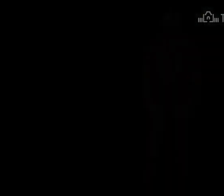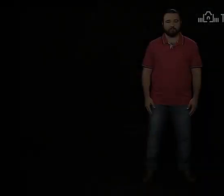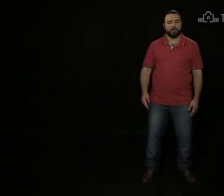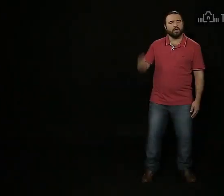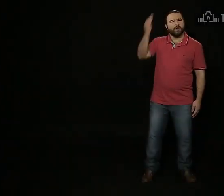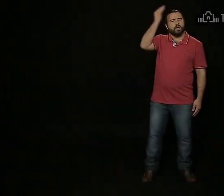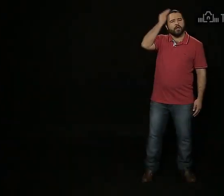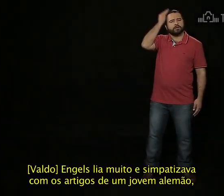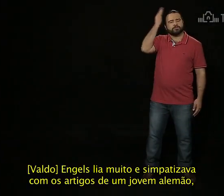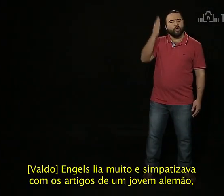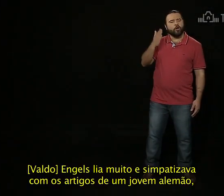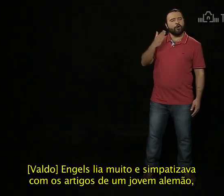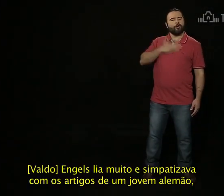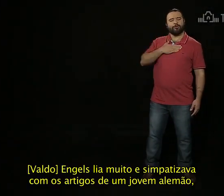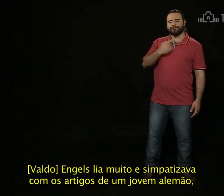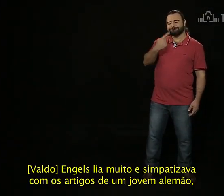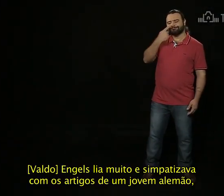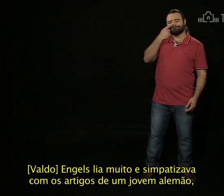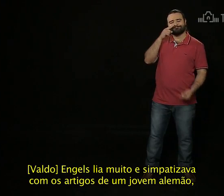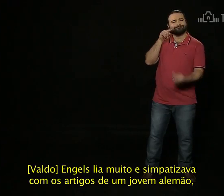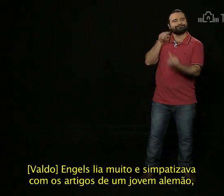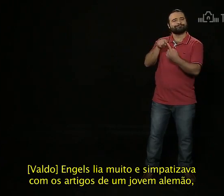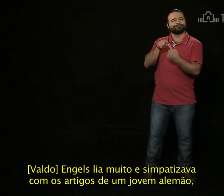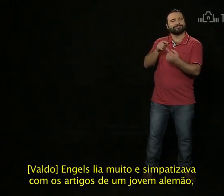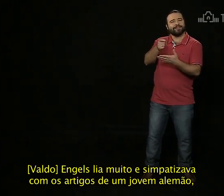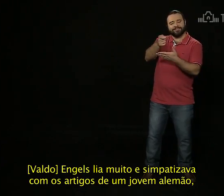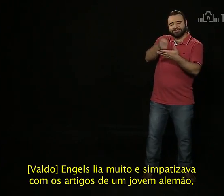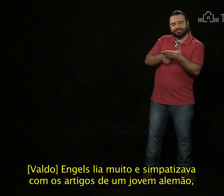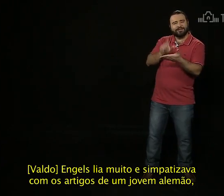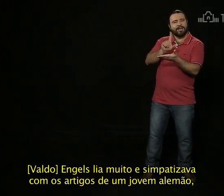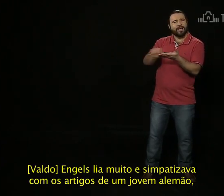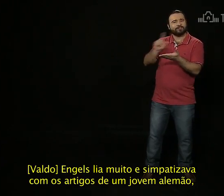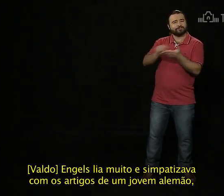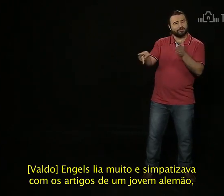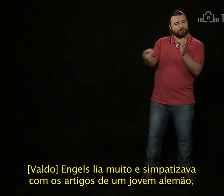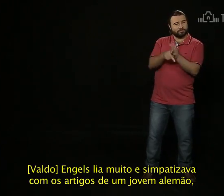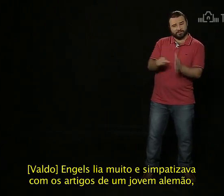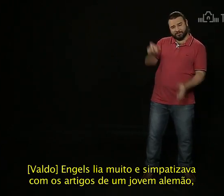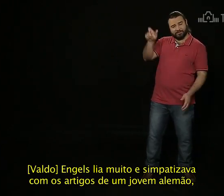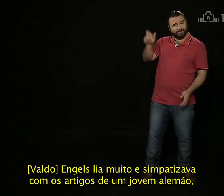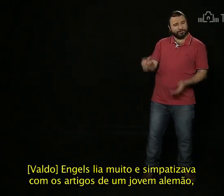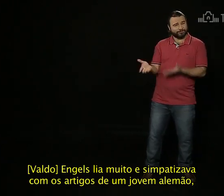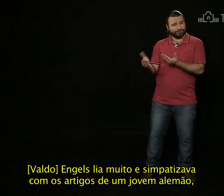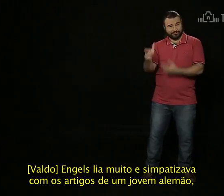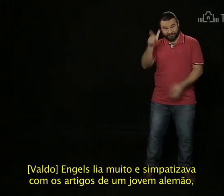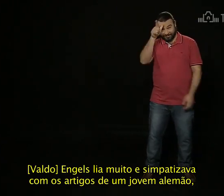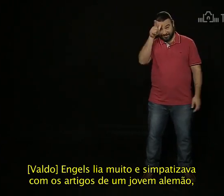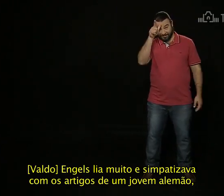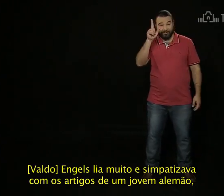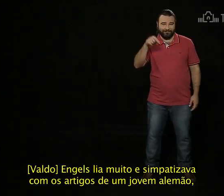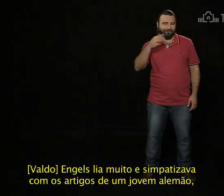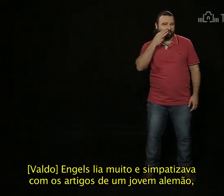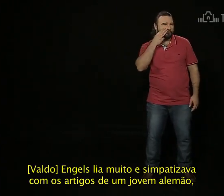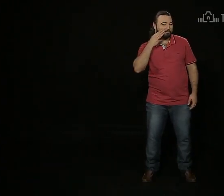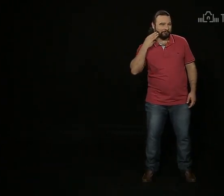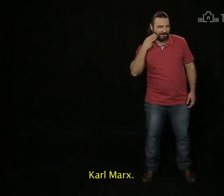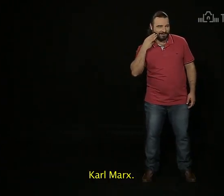Engels lia muito e simpatizava com os artigos de um jovem alemão Karl